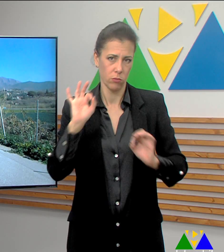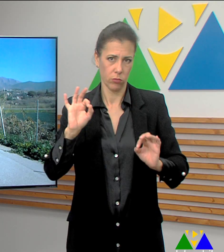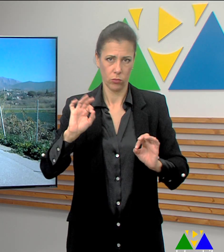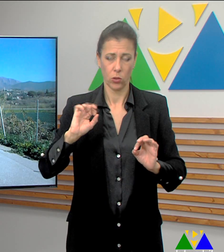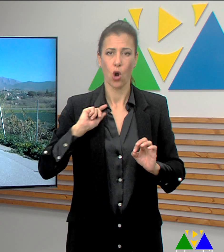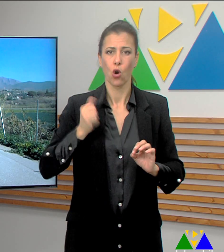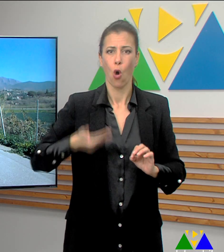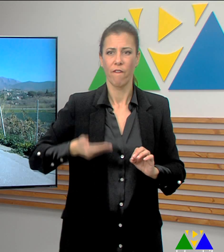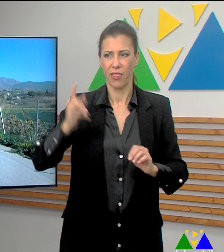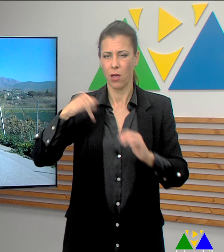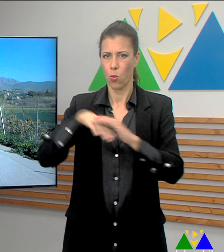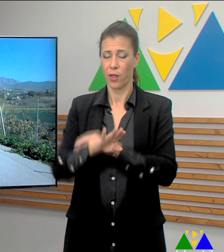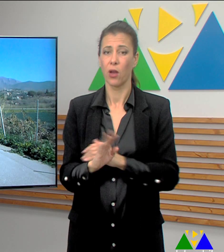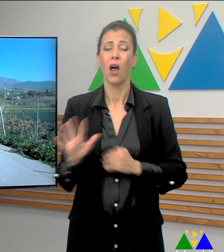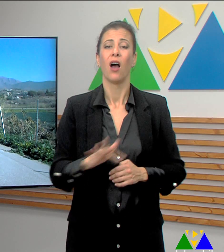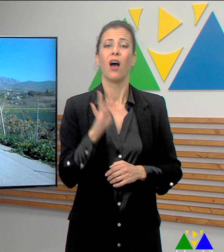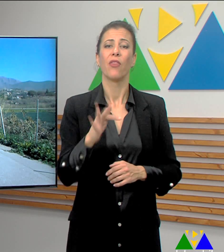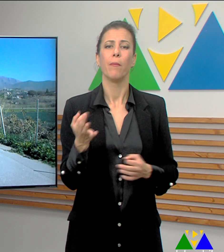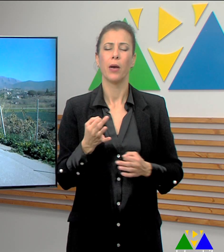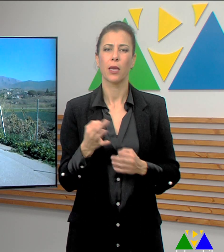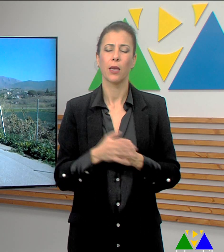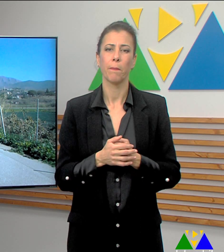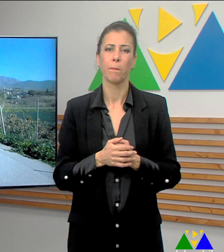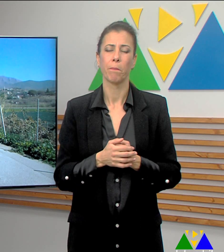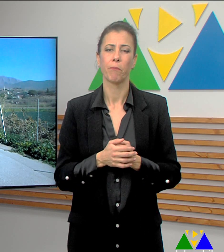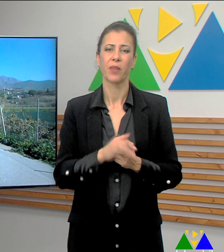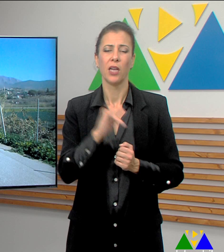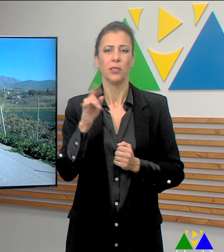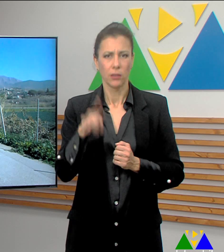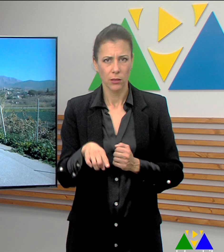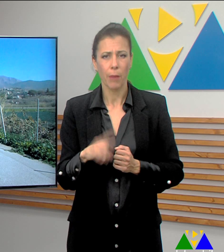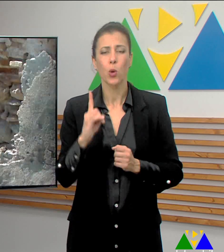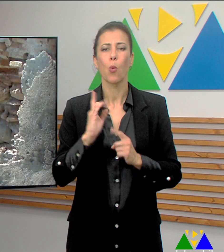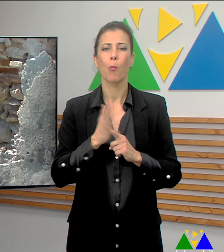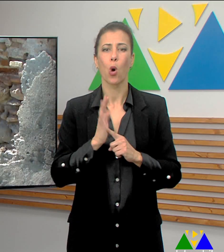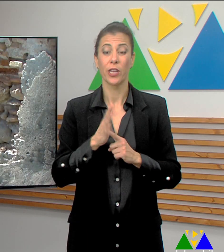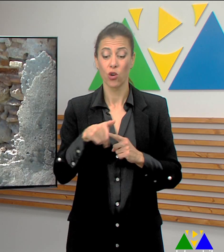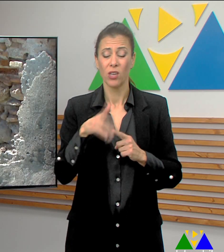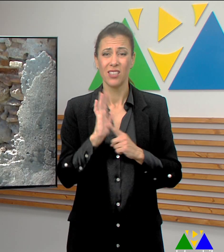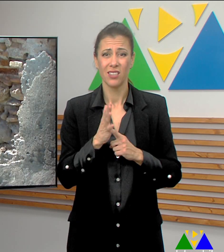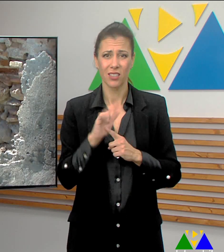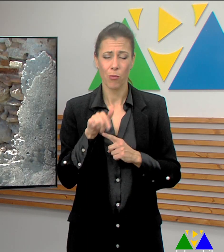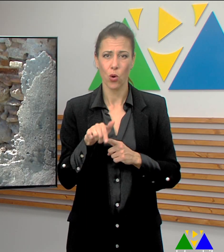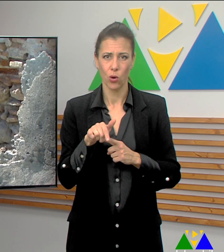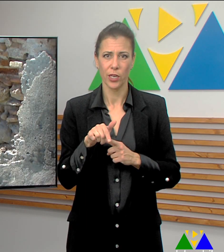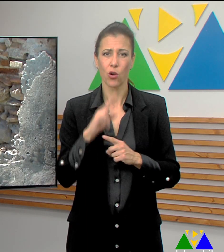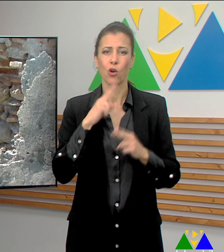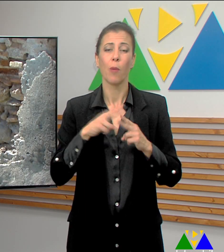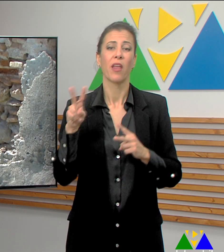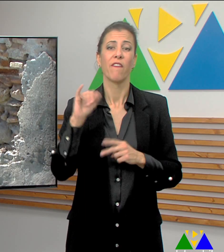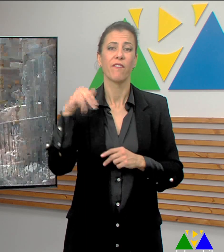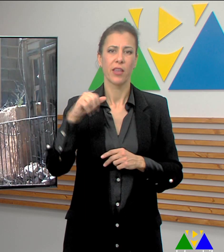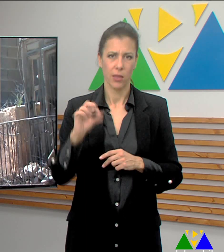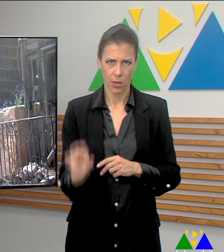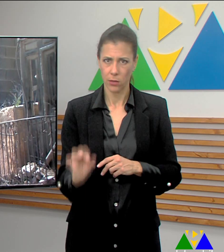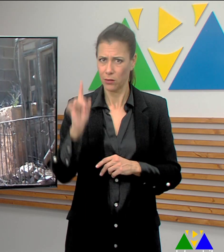Toledo. Y además ellos también tenían un molino, y ese molino, el molino de las viñas, que también